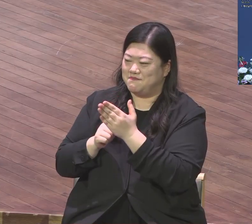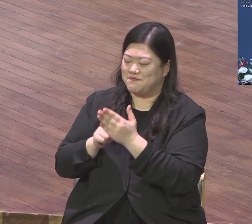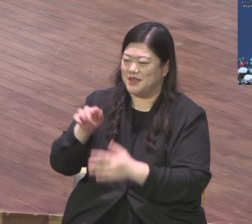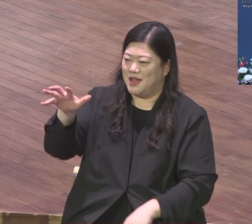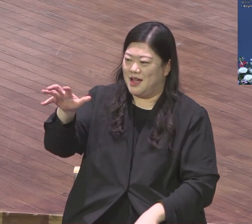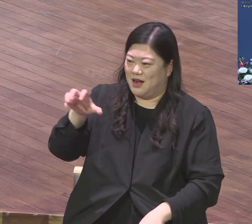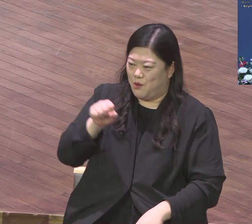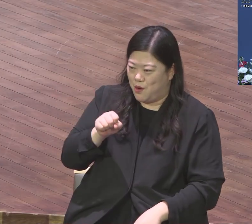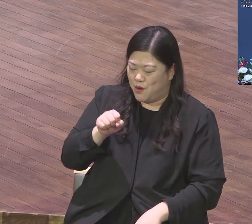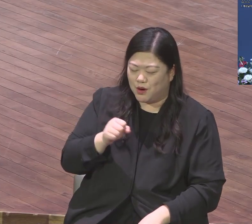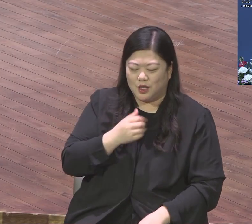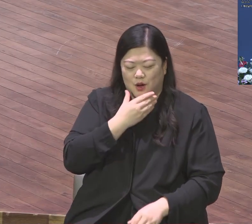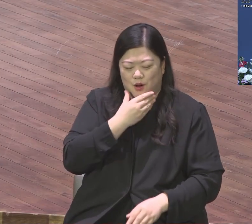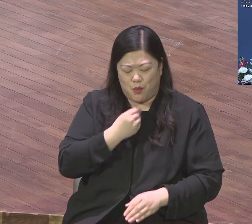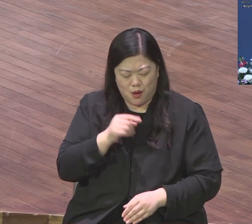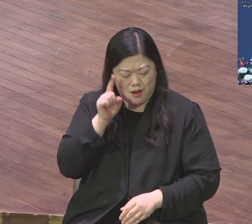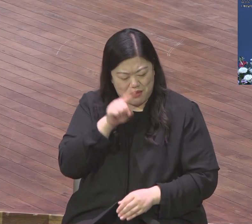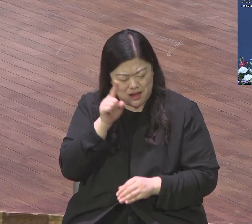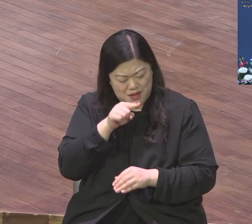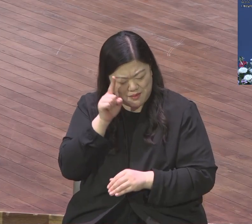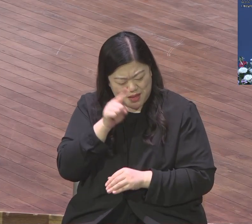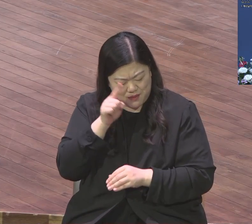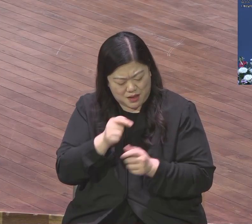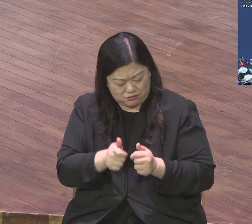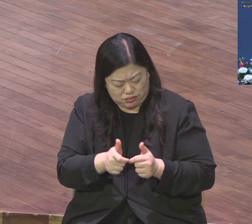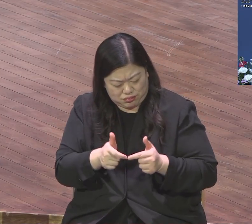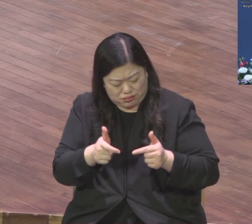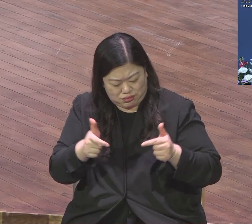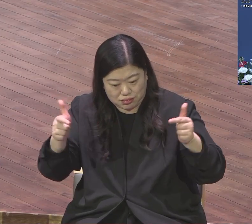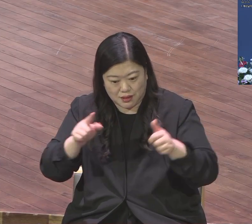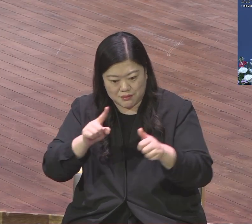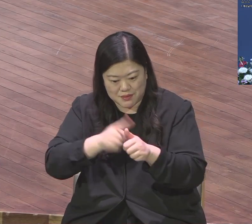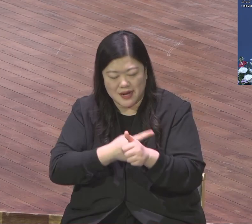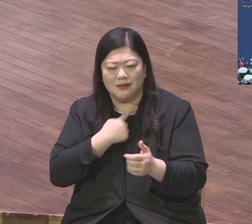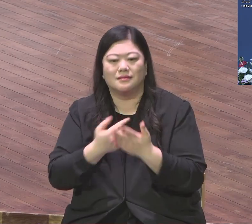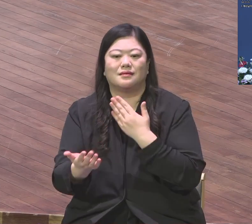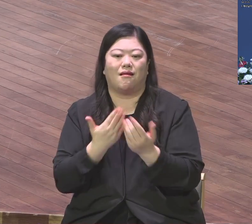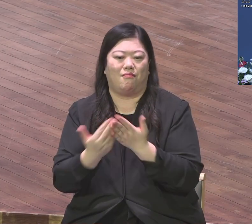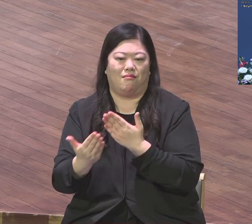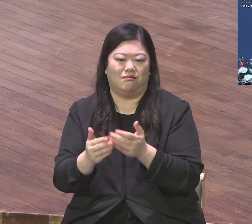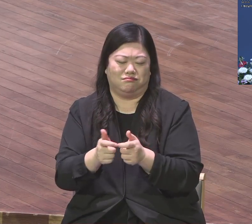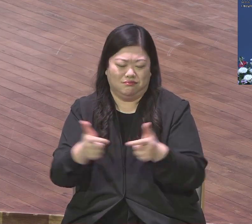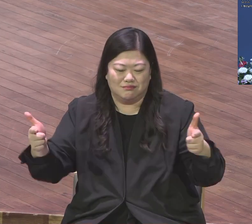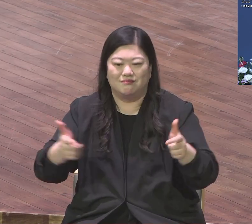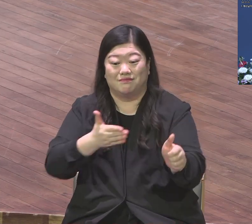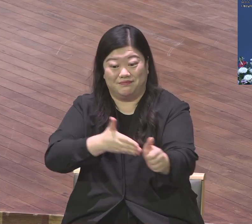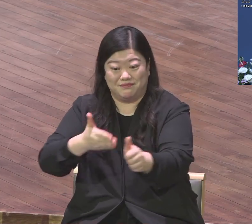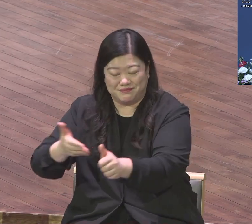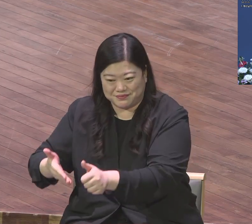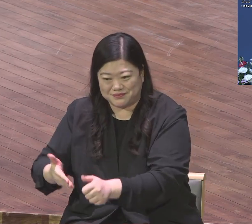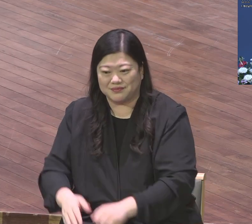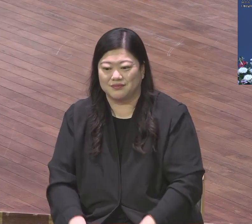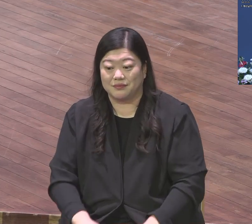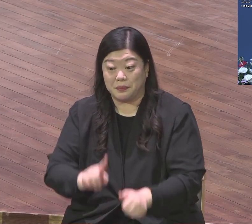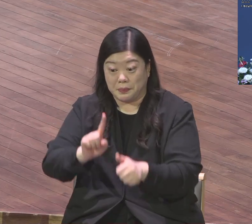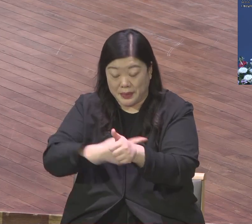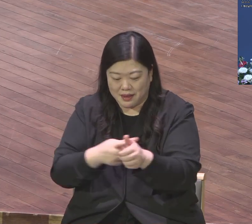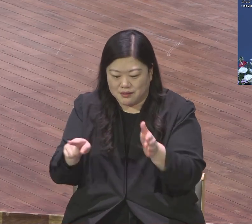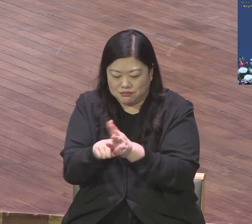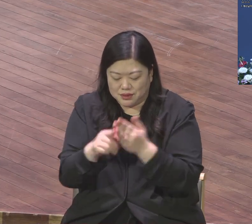축복이 날마다 더 깊어지는 이 사실을 맛보시길 바랍니다. 그래서 변화와